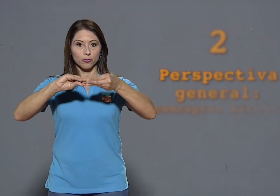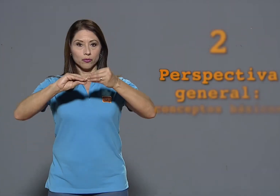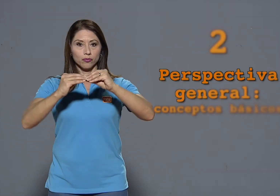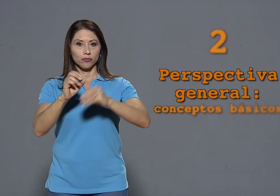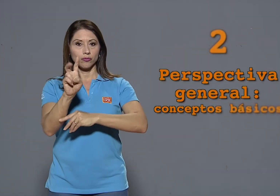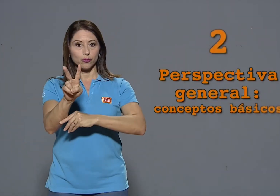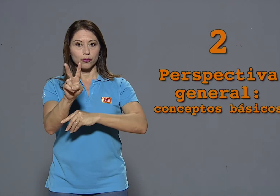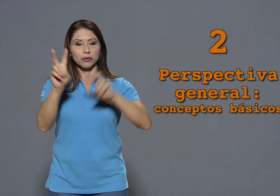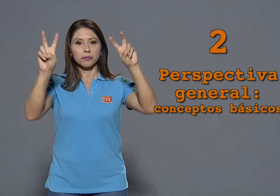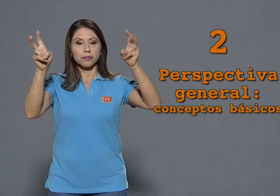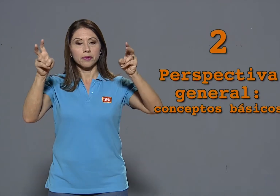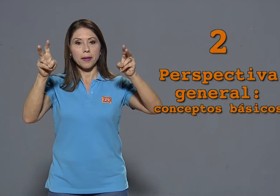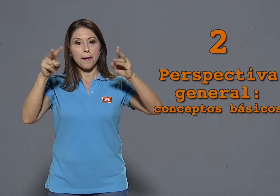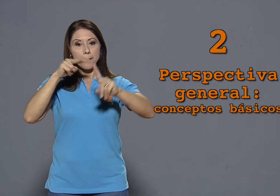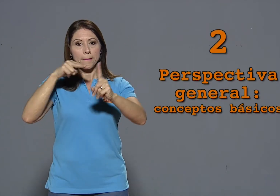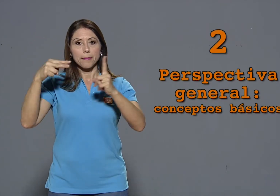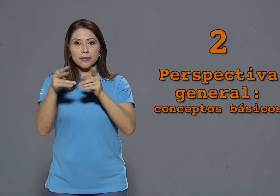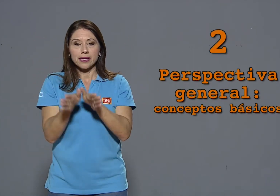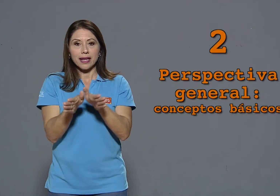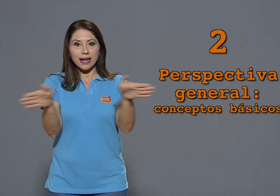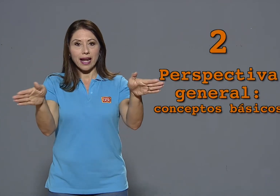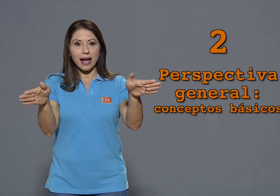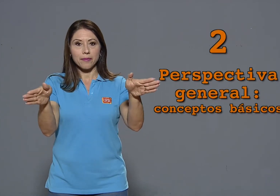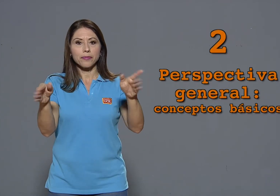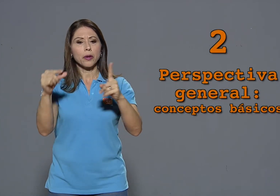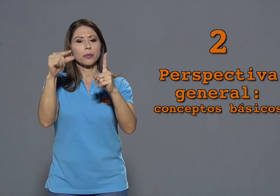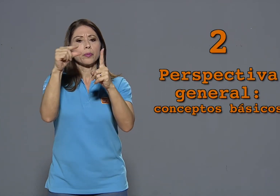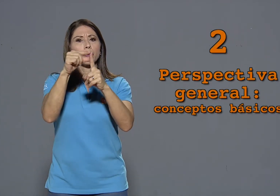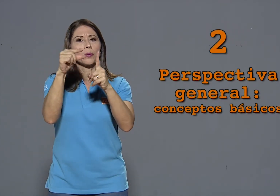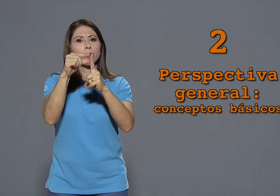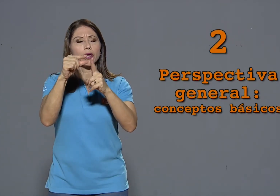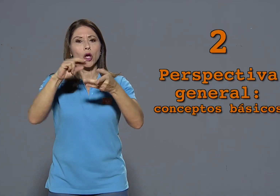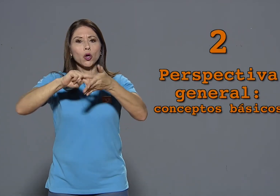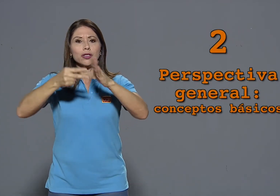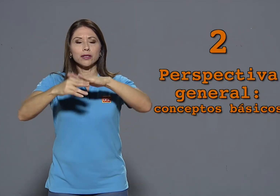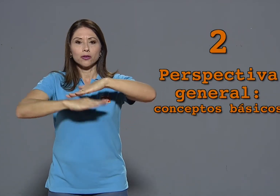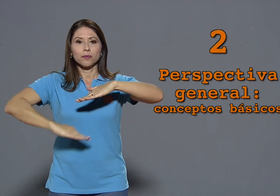2. Perspectiva general. Conceptos básicos.